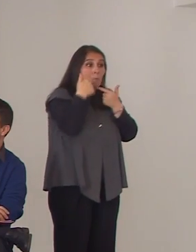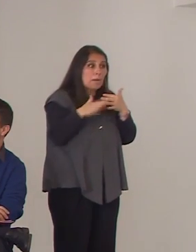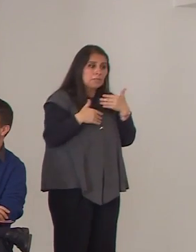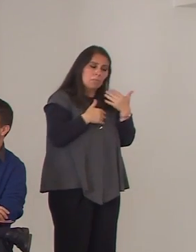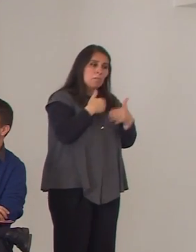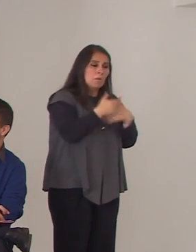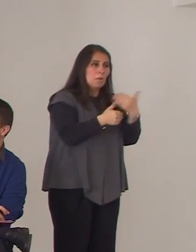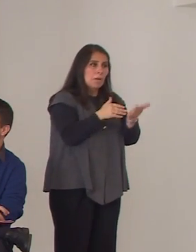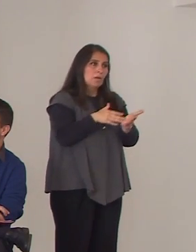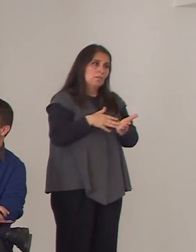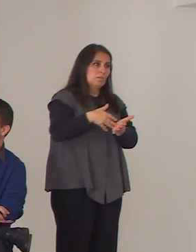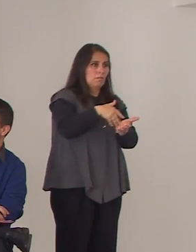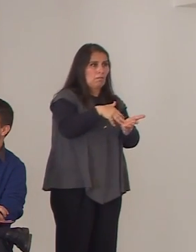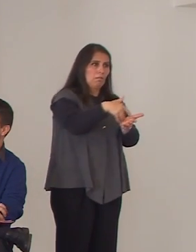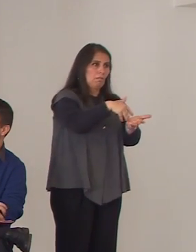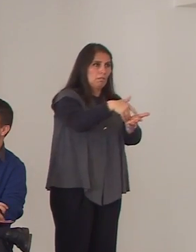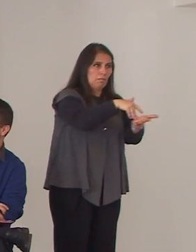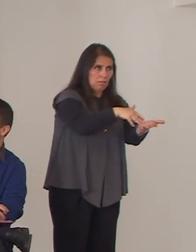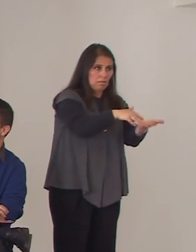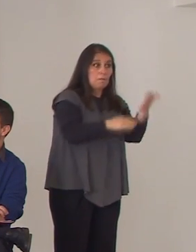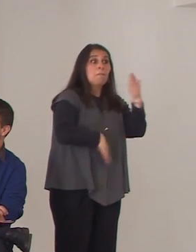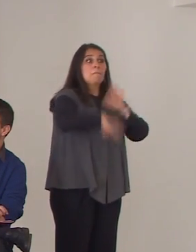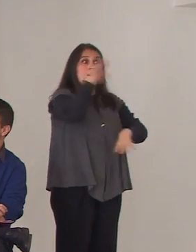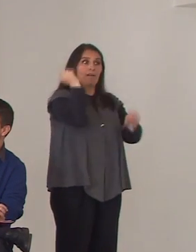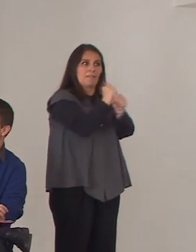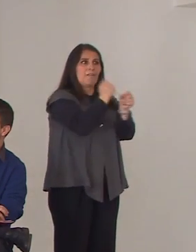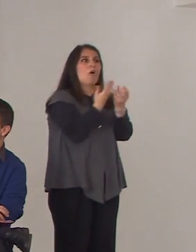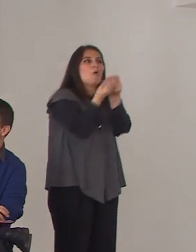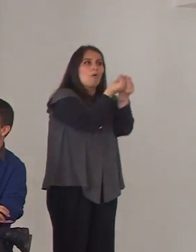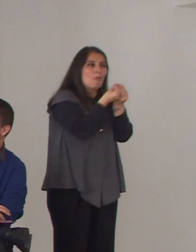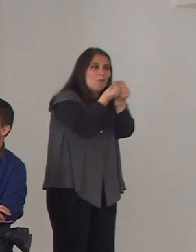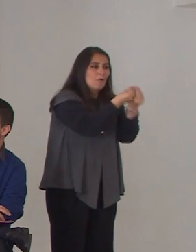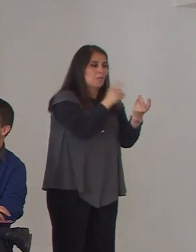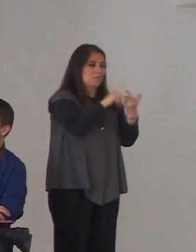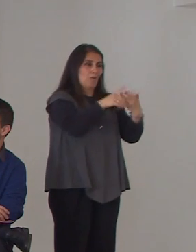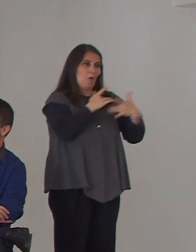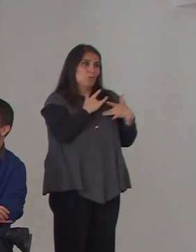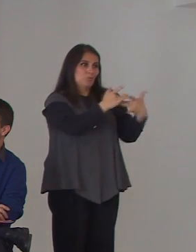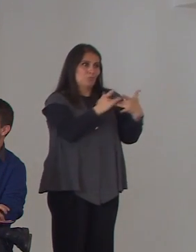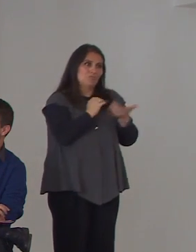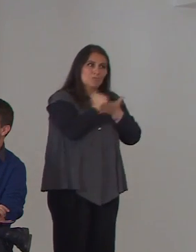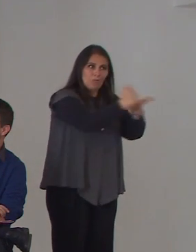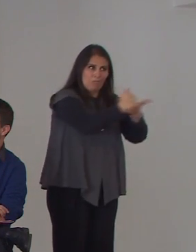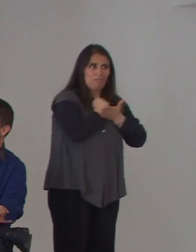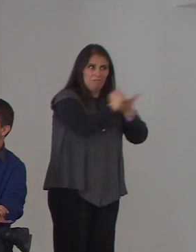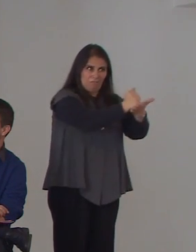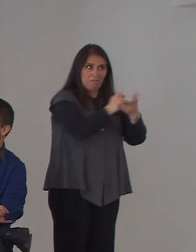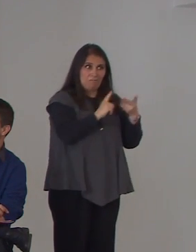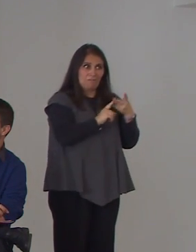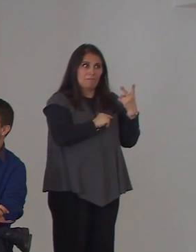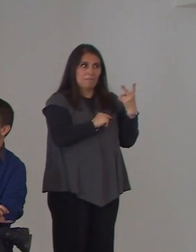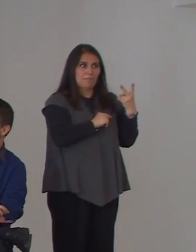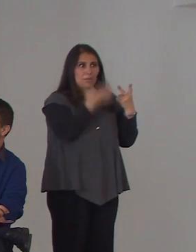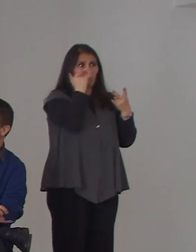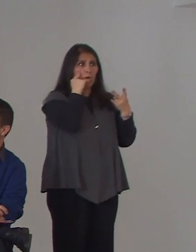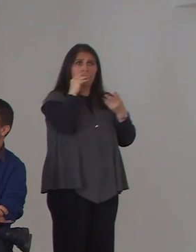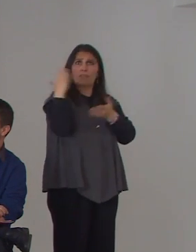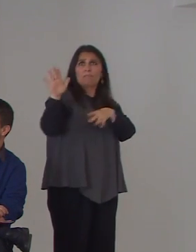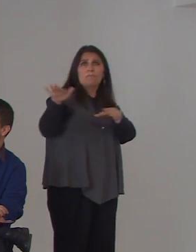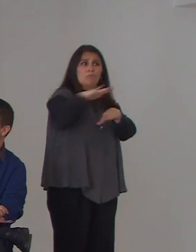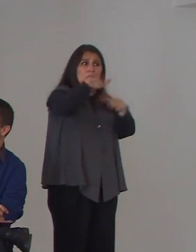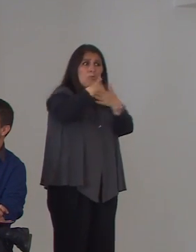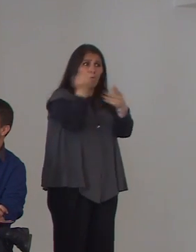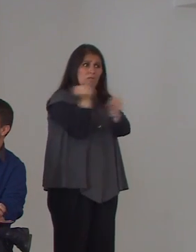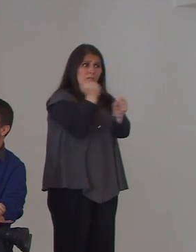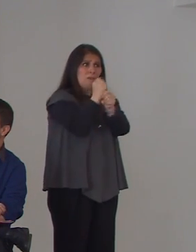trabajo colectivo, la solidaridad, eso que el capitalismo destruye todos los días en cada relación individual que nos deje a